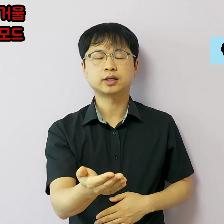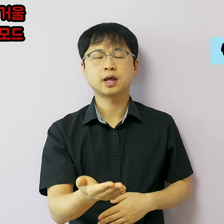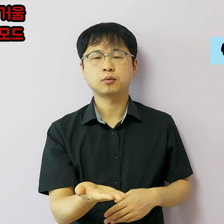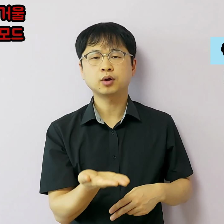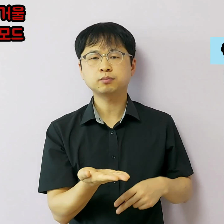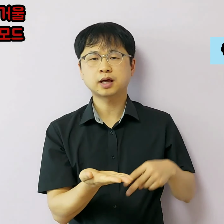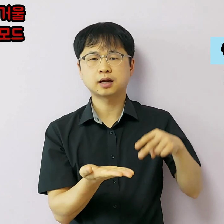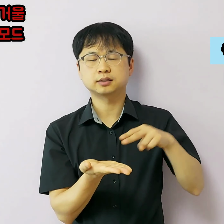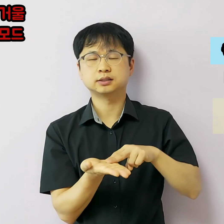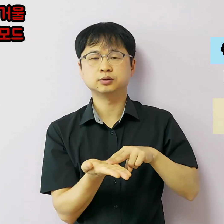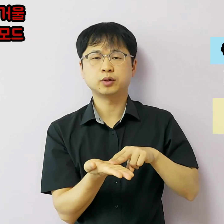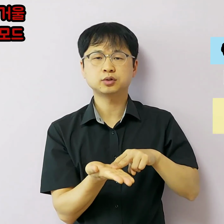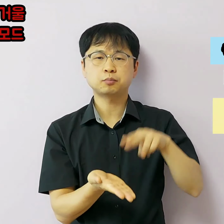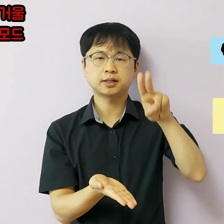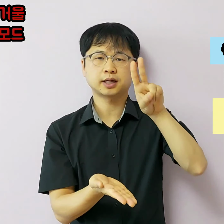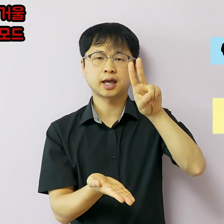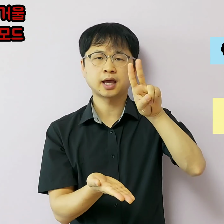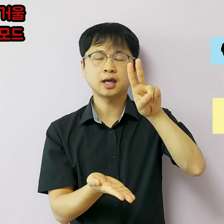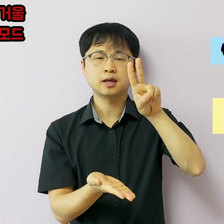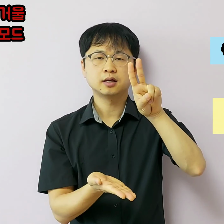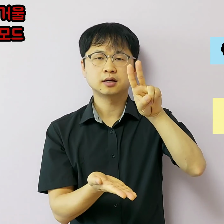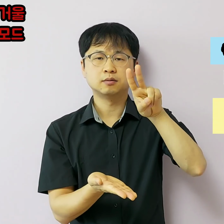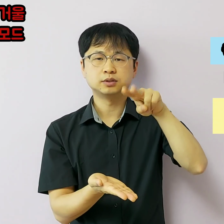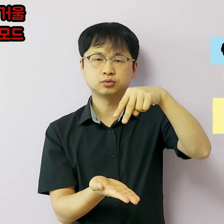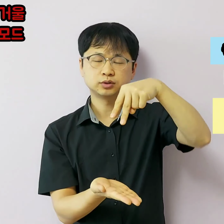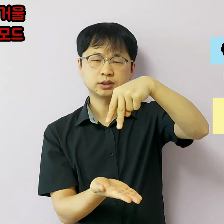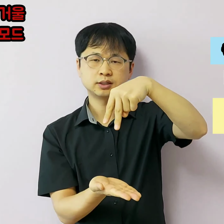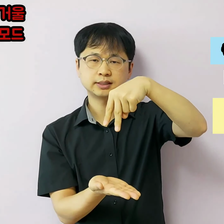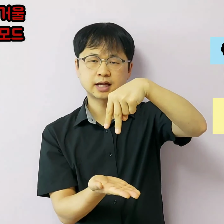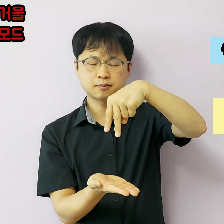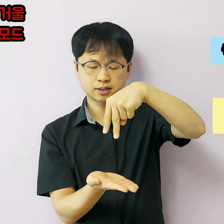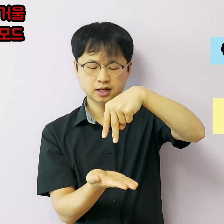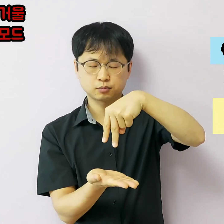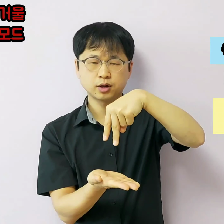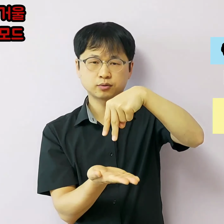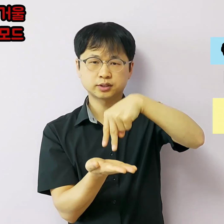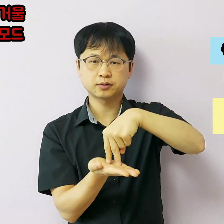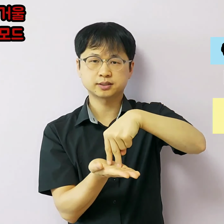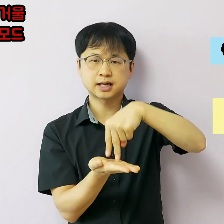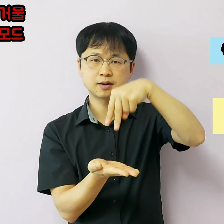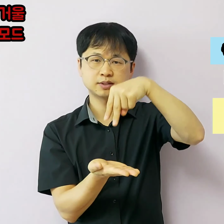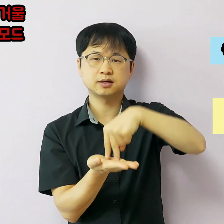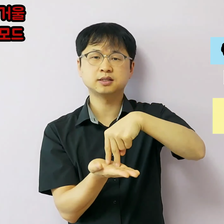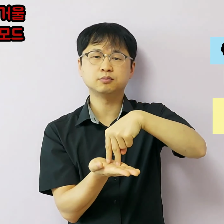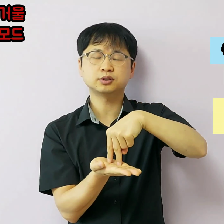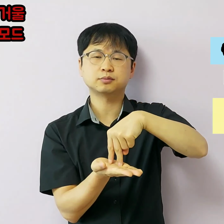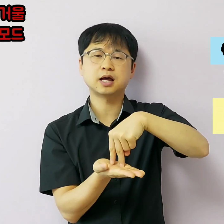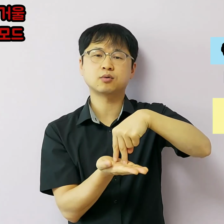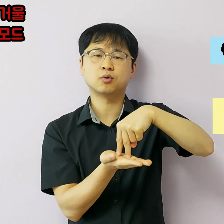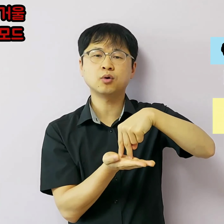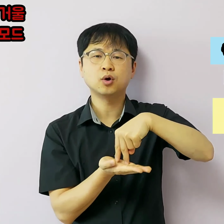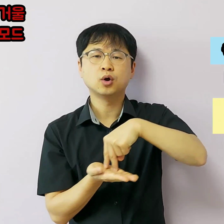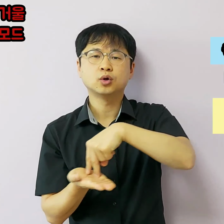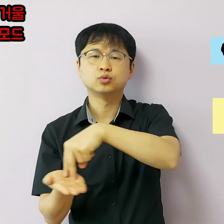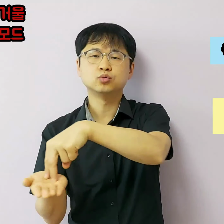때, 외롭다라는 것은 왼손바닥에 검지중지를 사람의 다리 모양으로 세워서 사람이 서 있는 모습을 하고